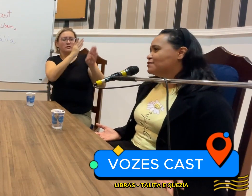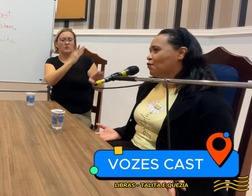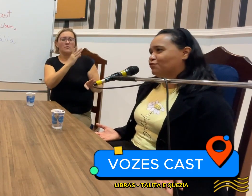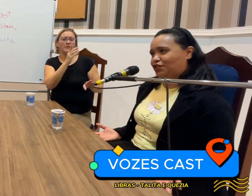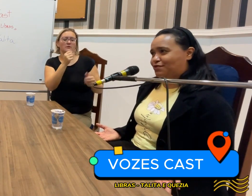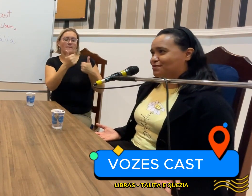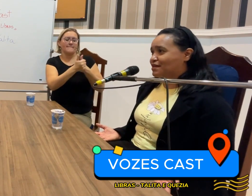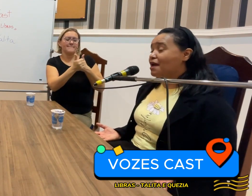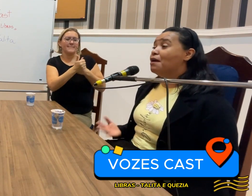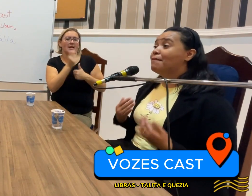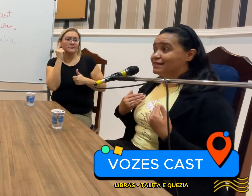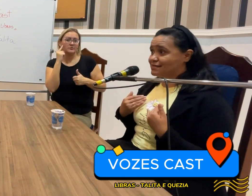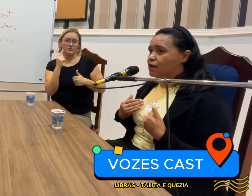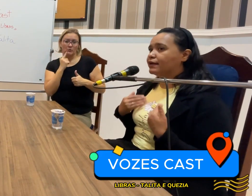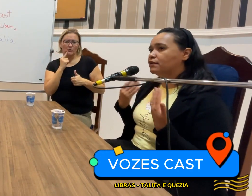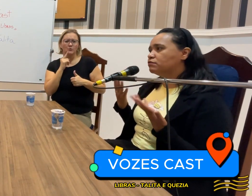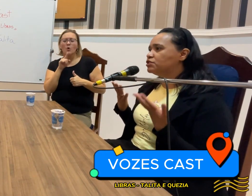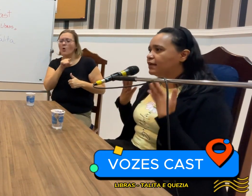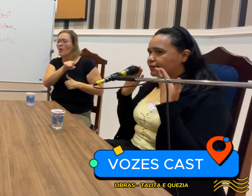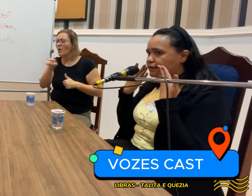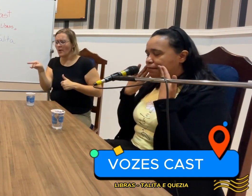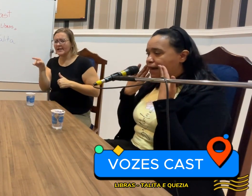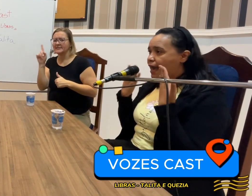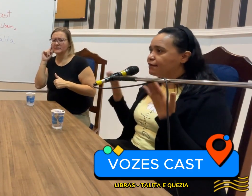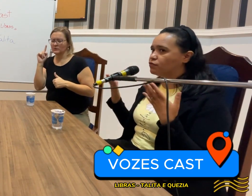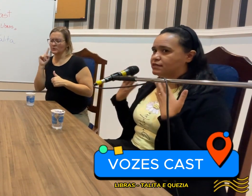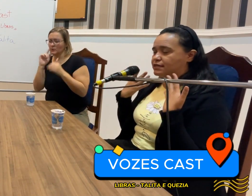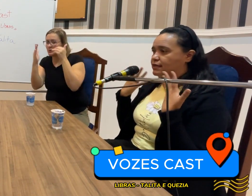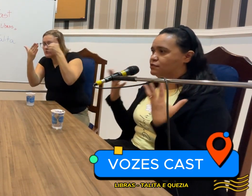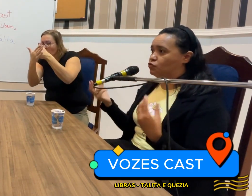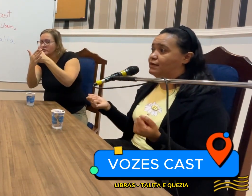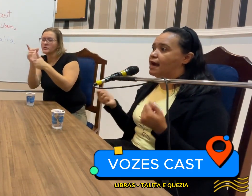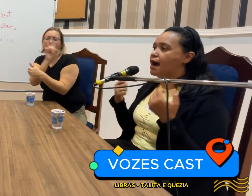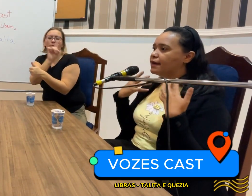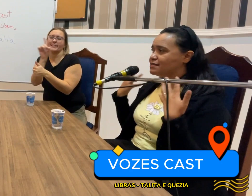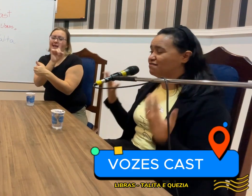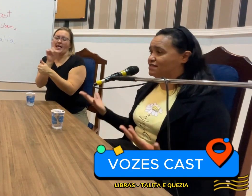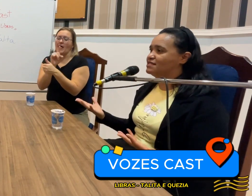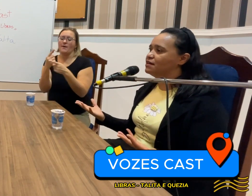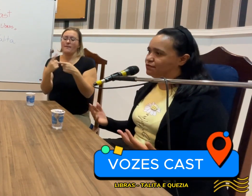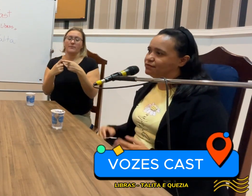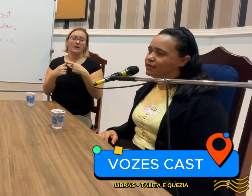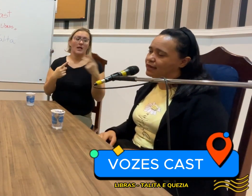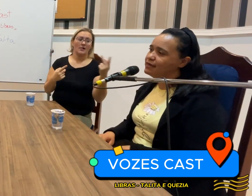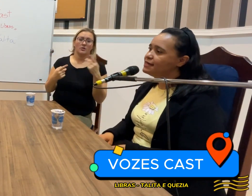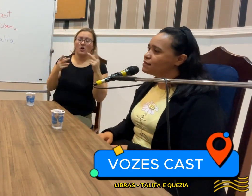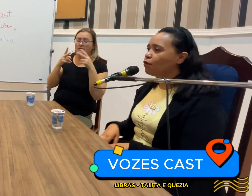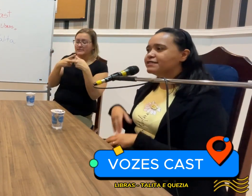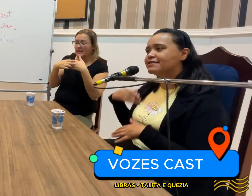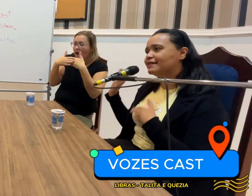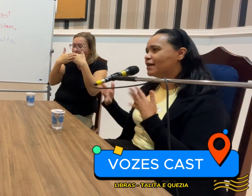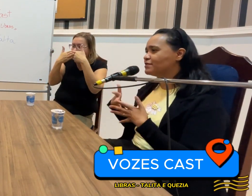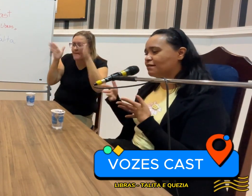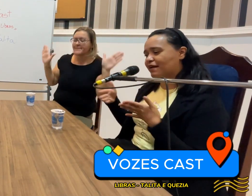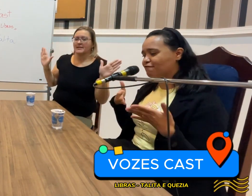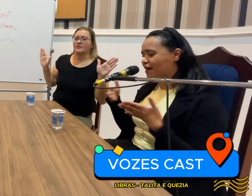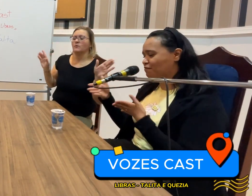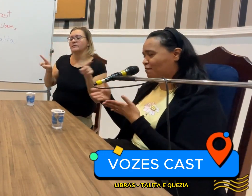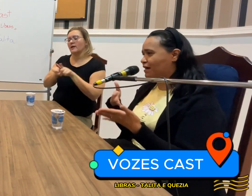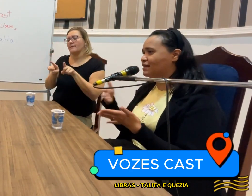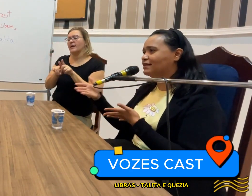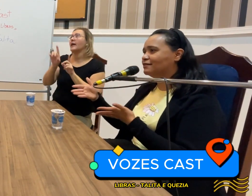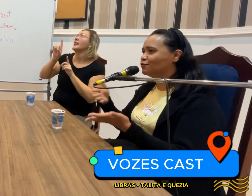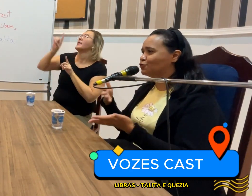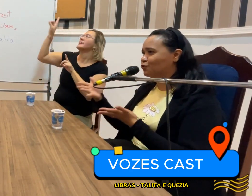não estavam escondidos. Mas eu é que não tinha ainda aberto esse olhar, essa visão. Né? São coisas que Deus também